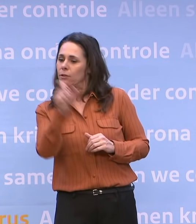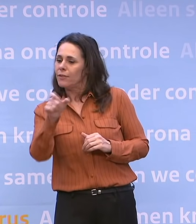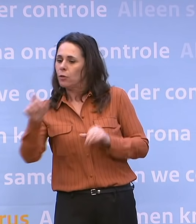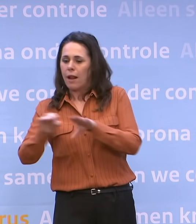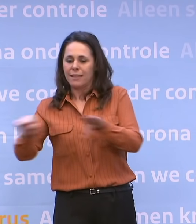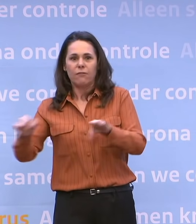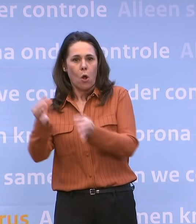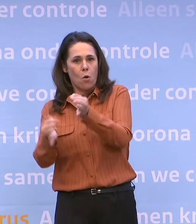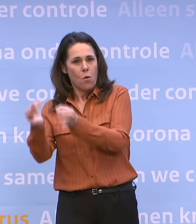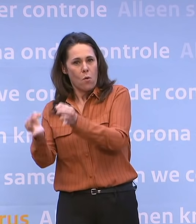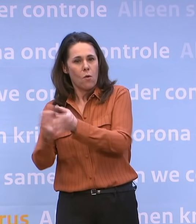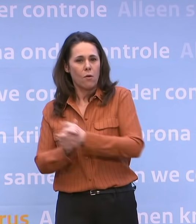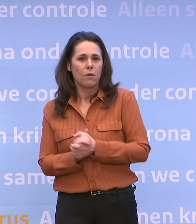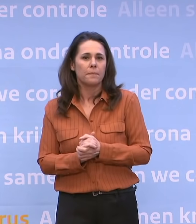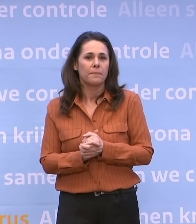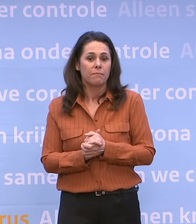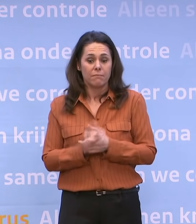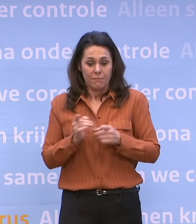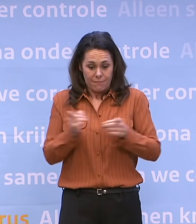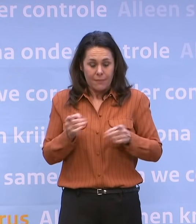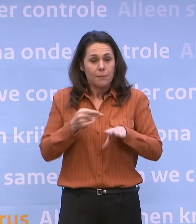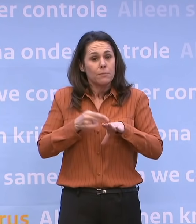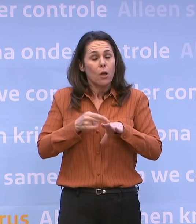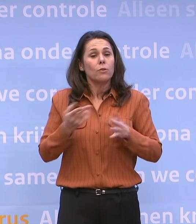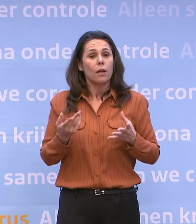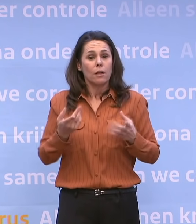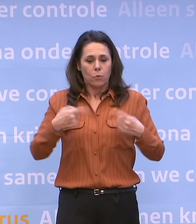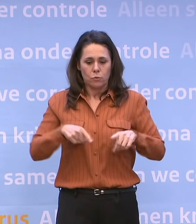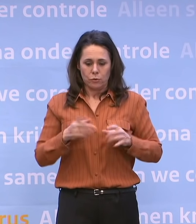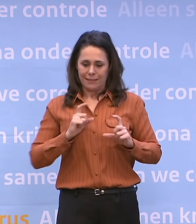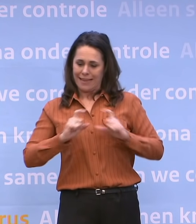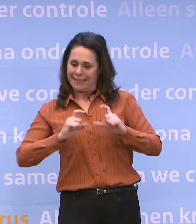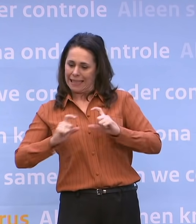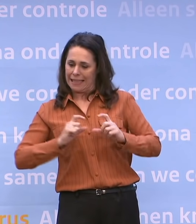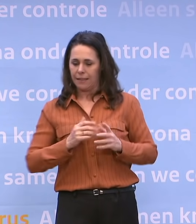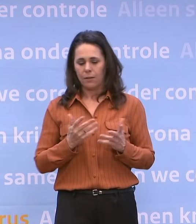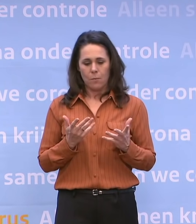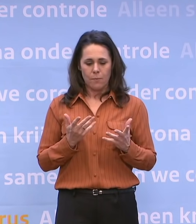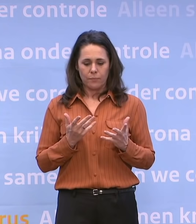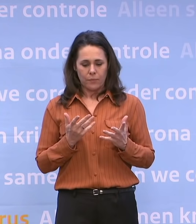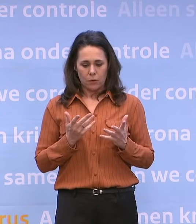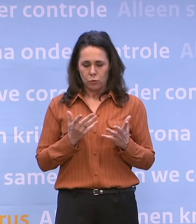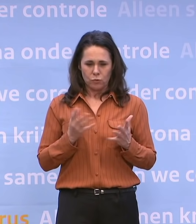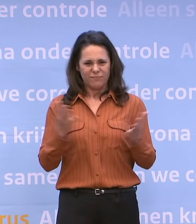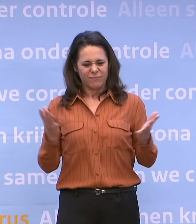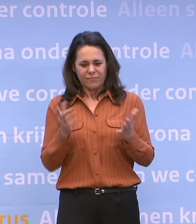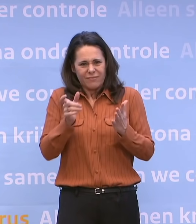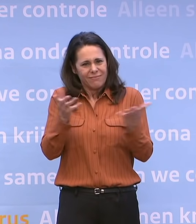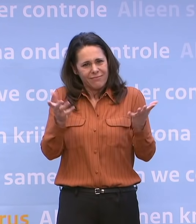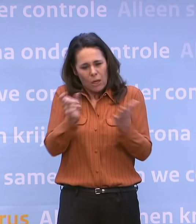hebben als onderdeel van onze exit-strategie, zou je kunnen zeggen. Als onderdeel om ook weer uit